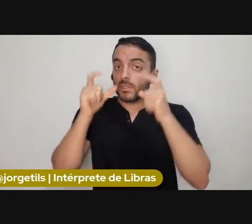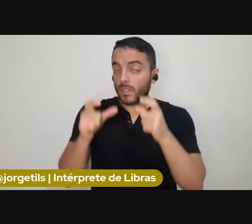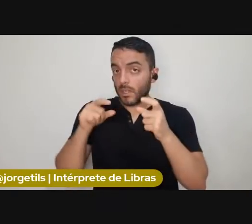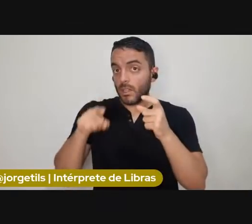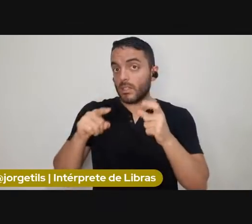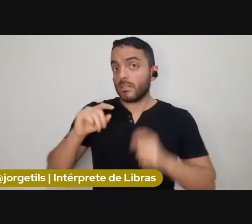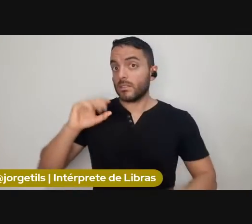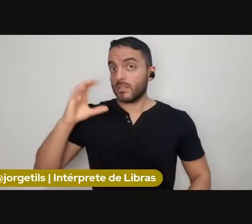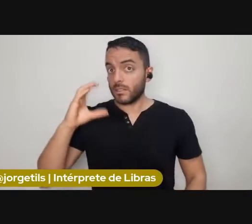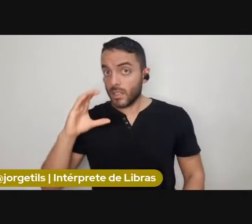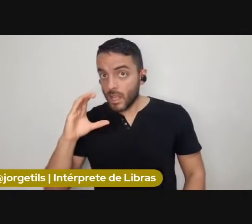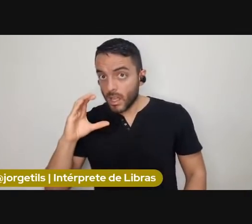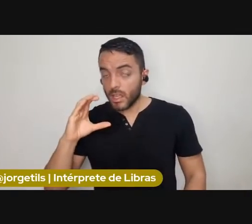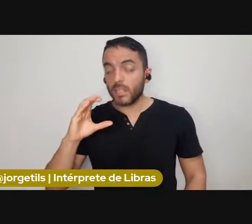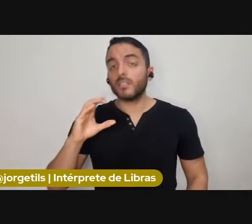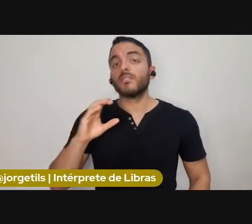tecnologia